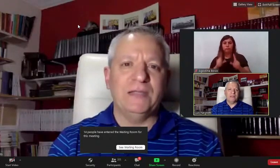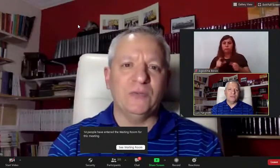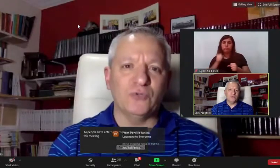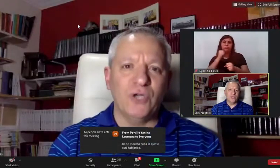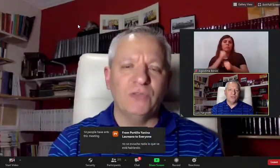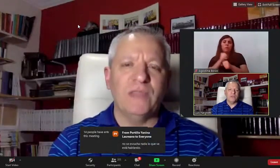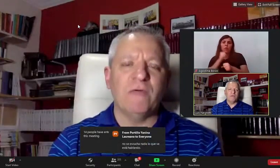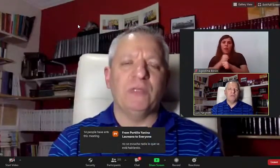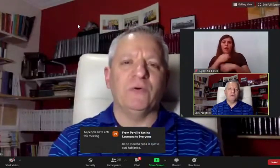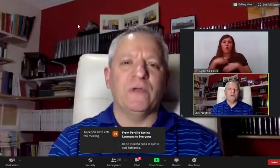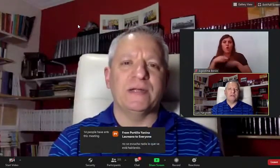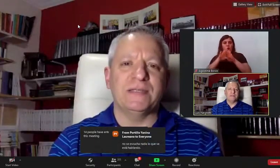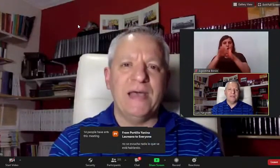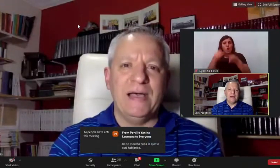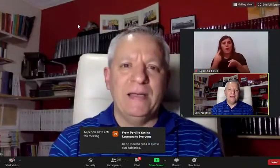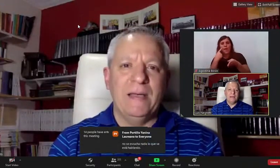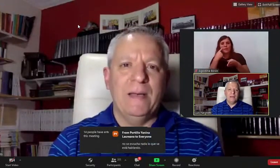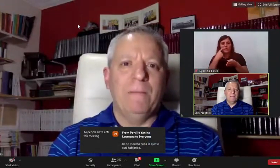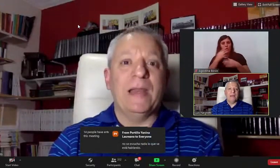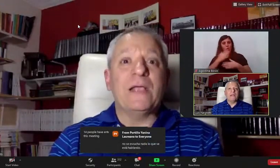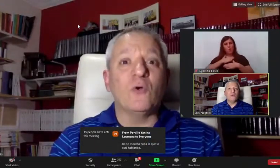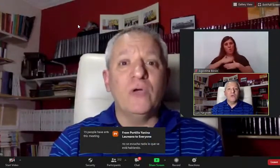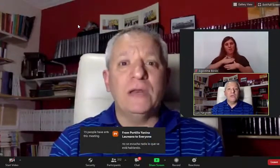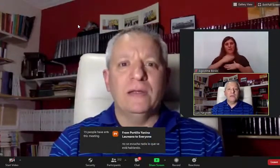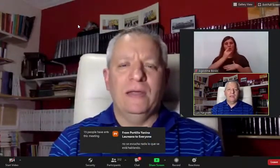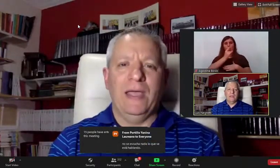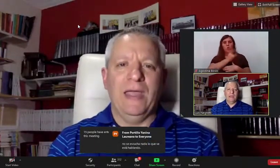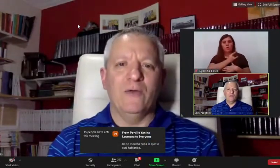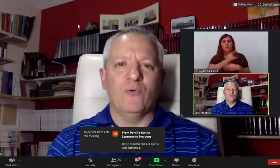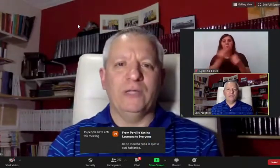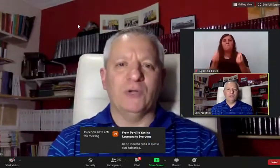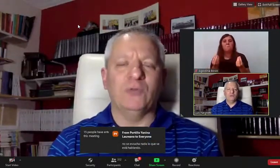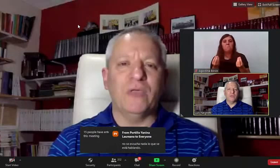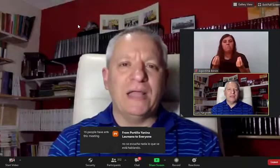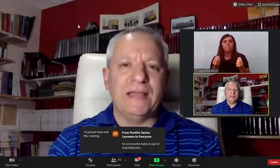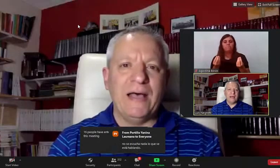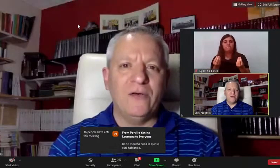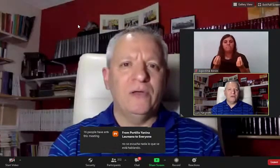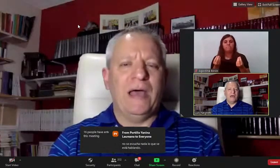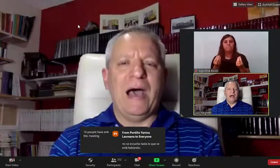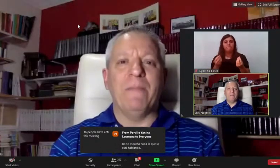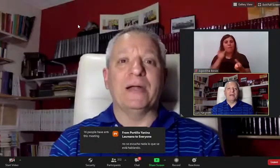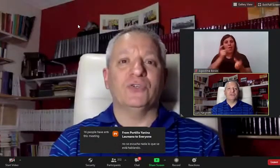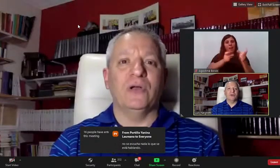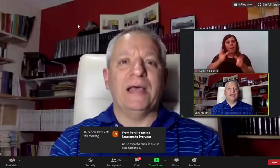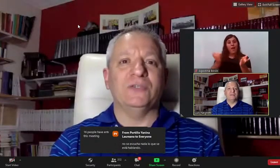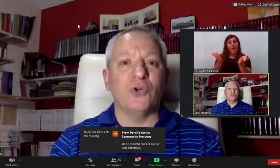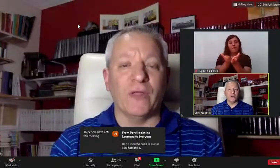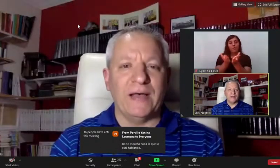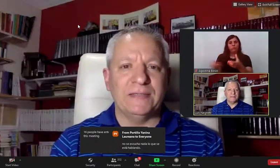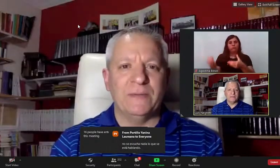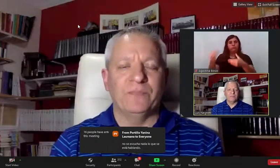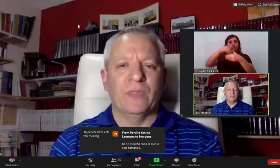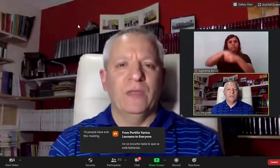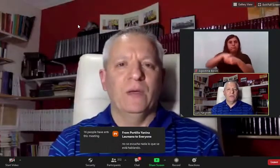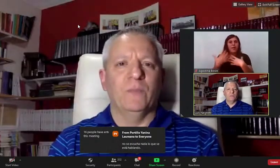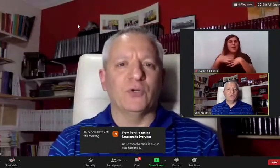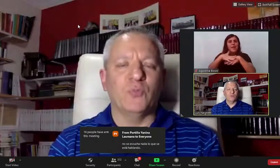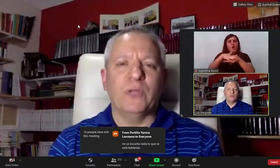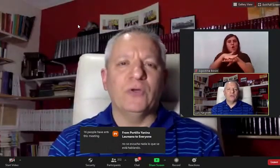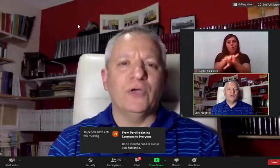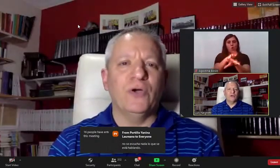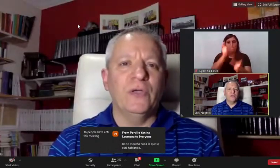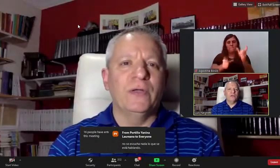nuestra institución, desde nuestra universidad, para incluir en nuestro estudiantado a personas sordas.